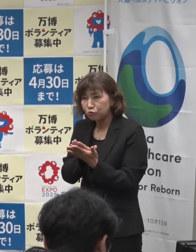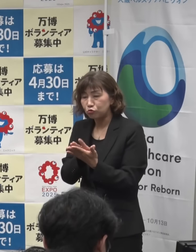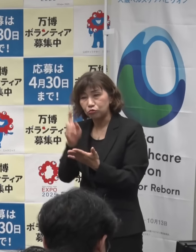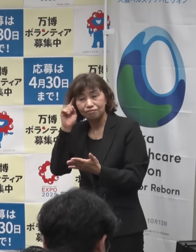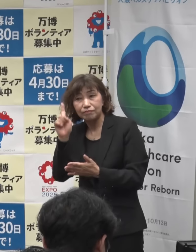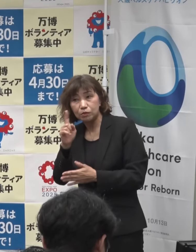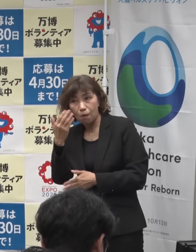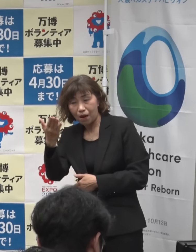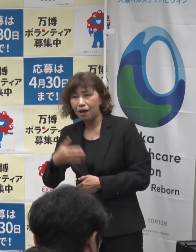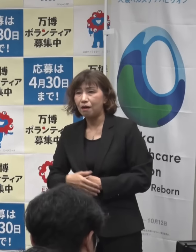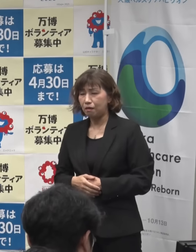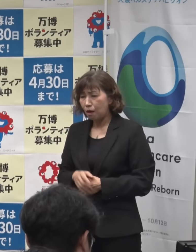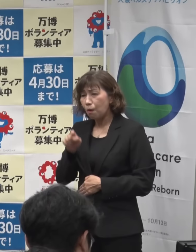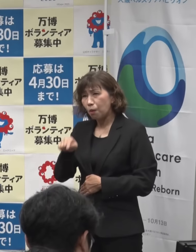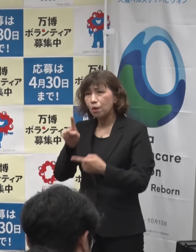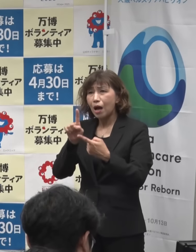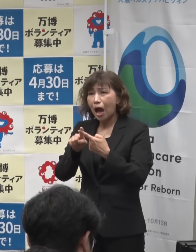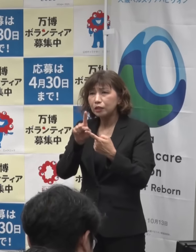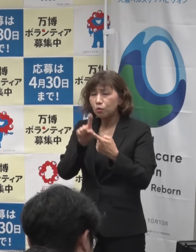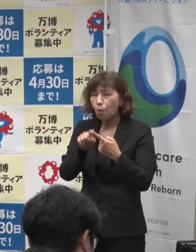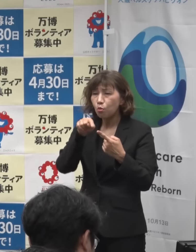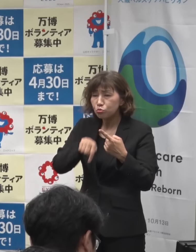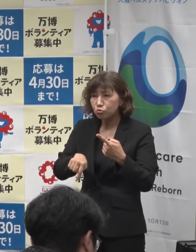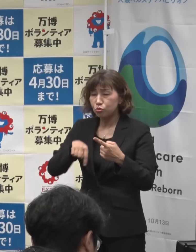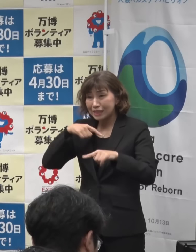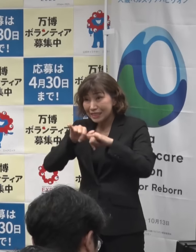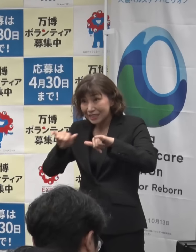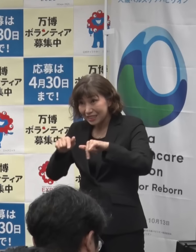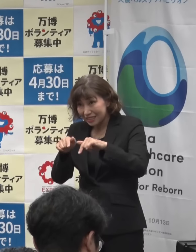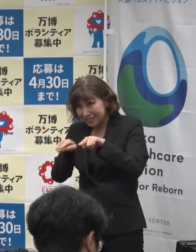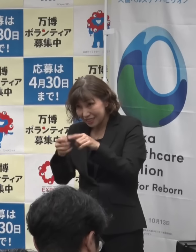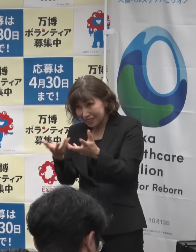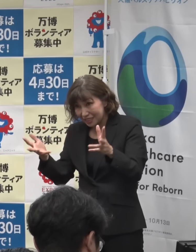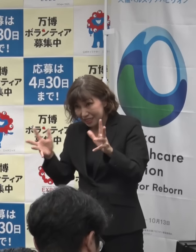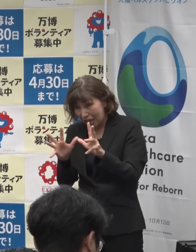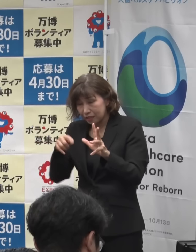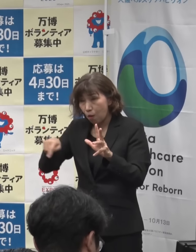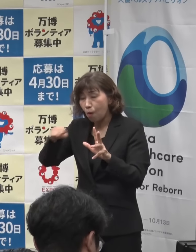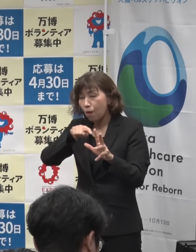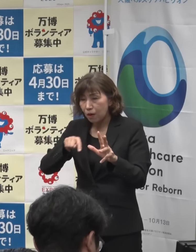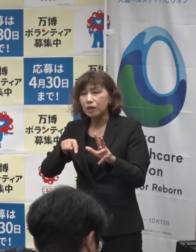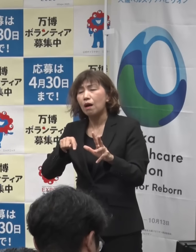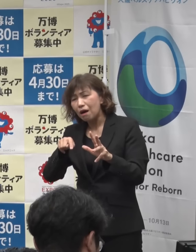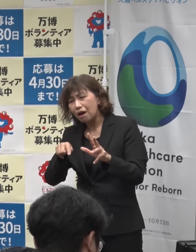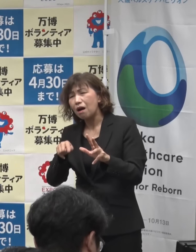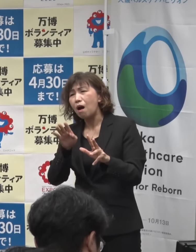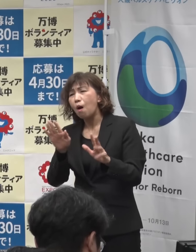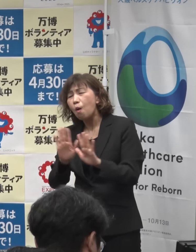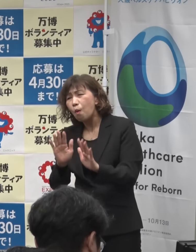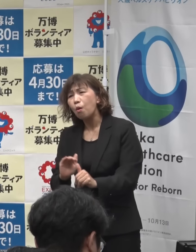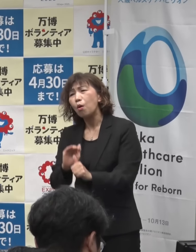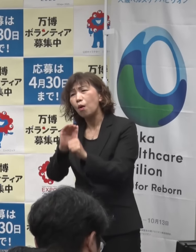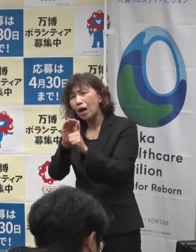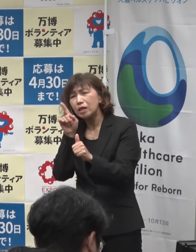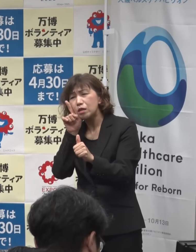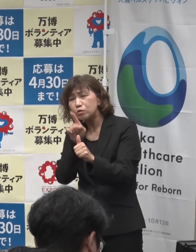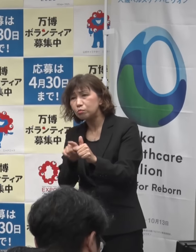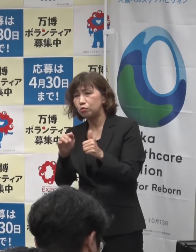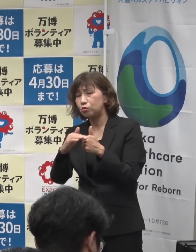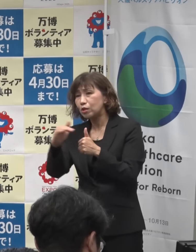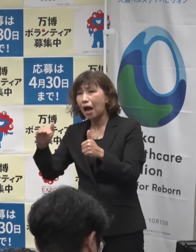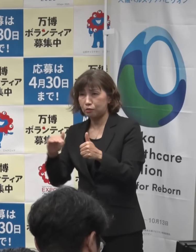まずこの該当する自治体においてはより子育てしやすい環境、そういったものを子育て施策